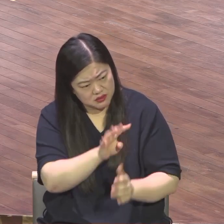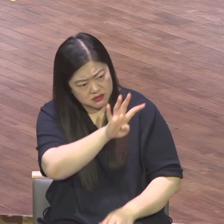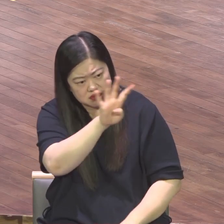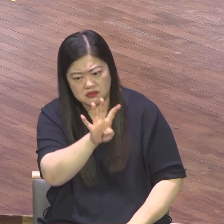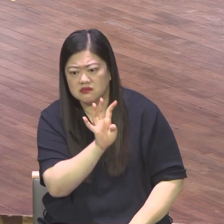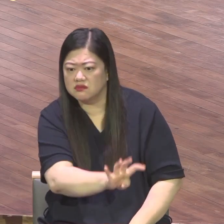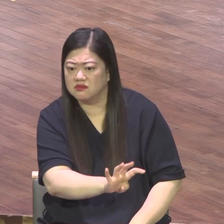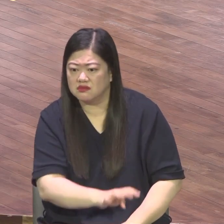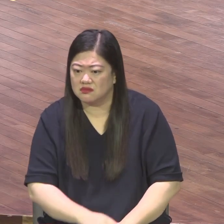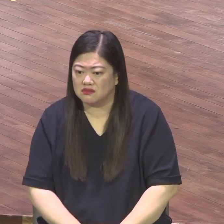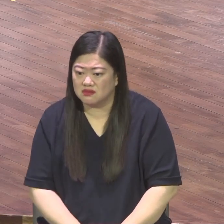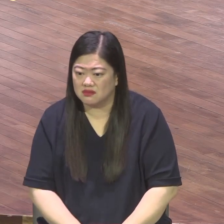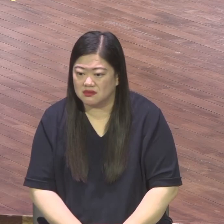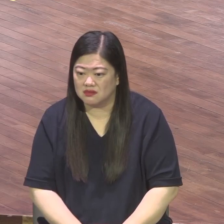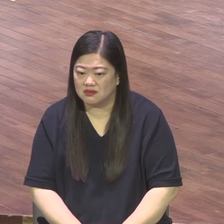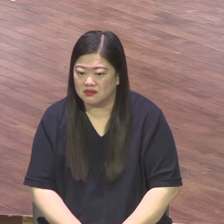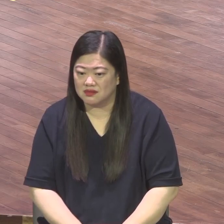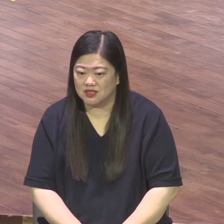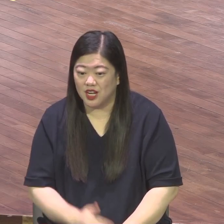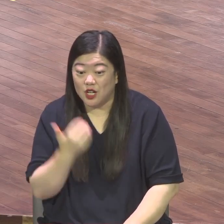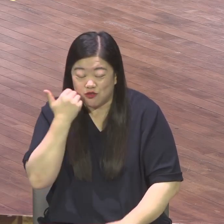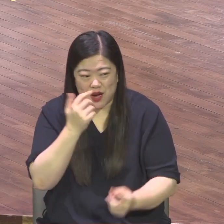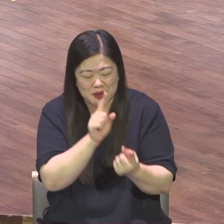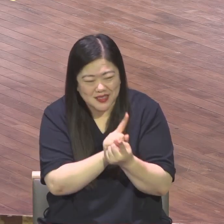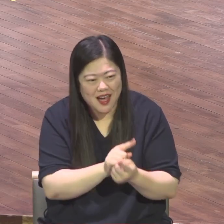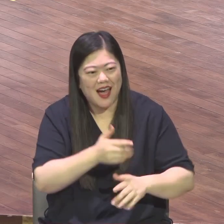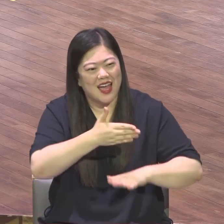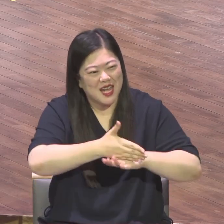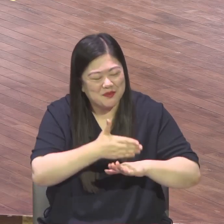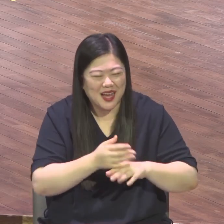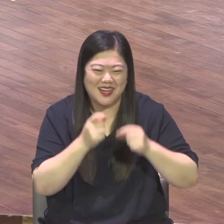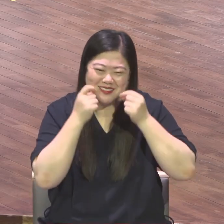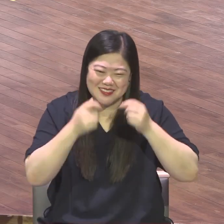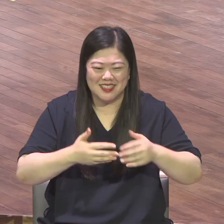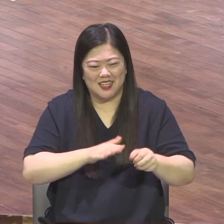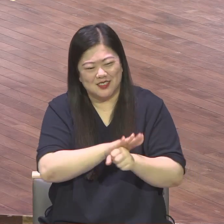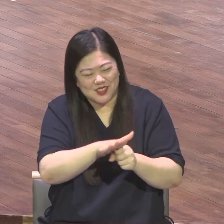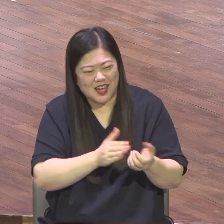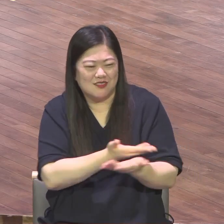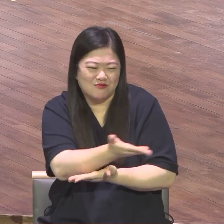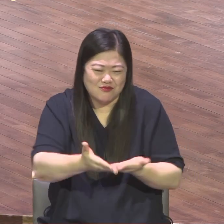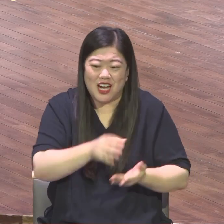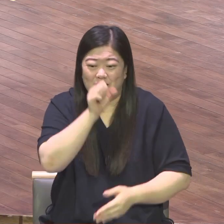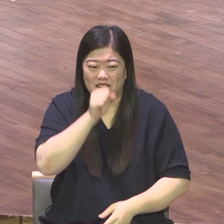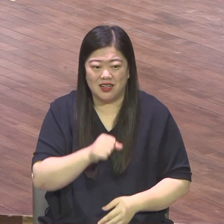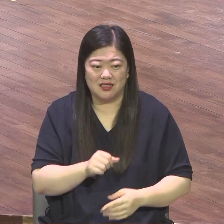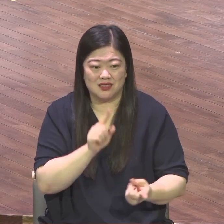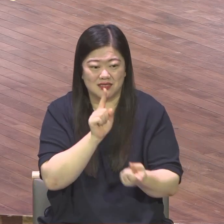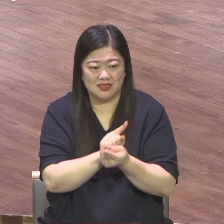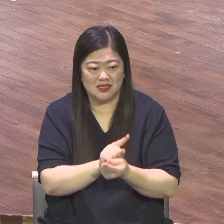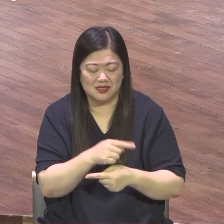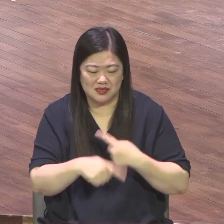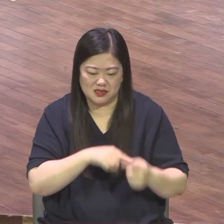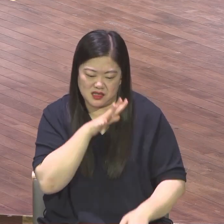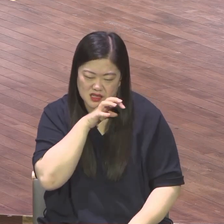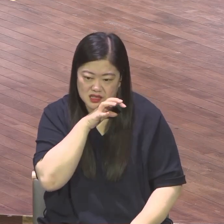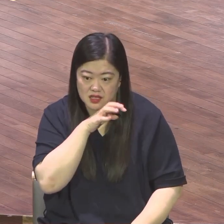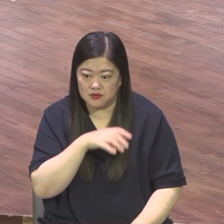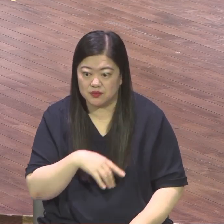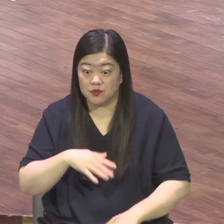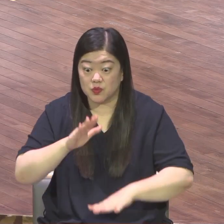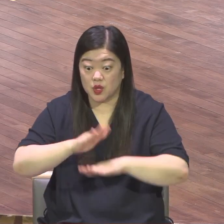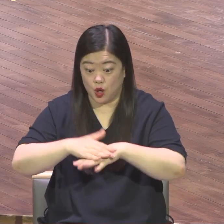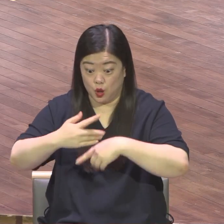말하고 만나면 매 그리 사단심으로 어떻게 구원받았다고 말하겠어요? 그건 못 받았지. 입술로는 주여